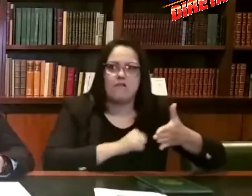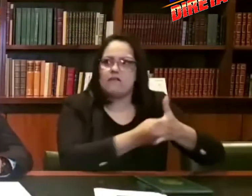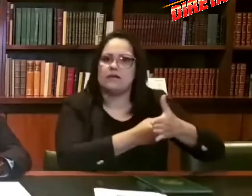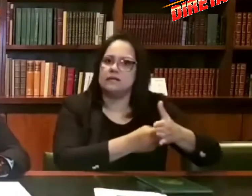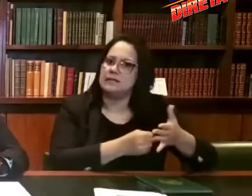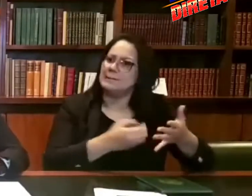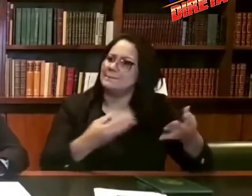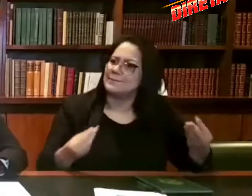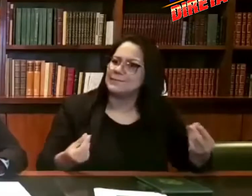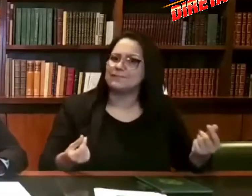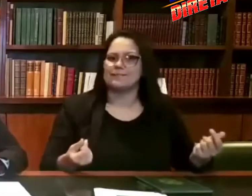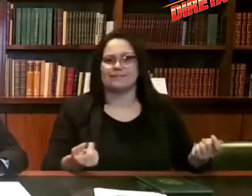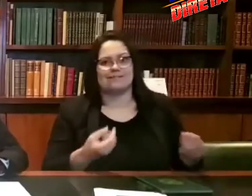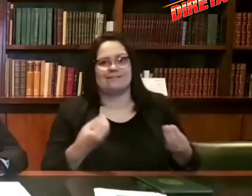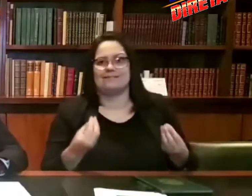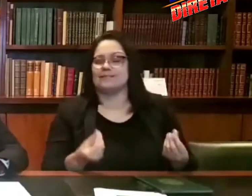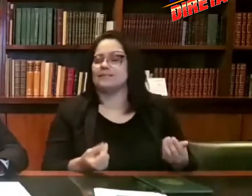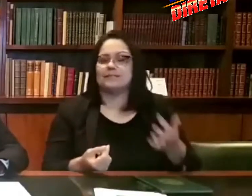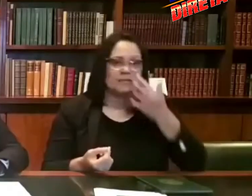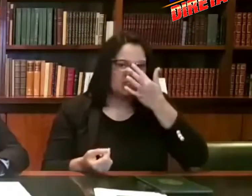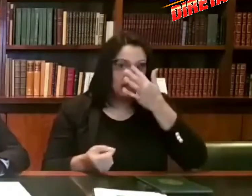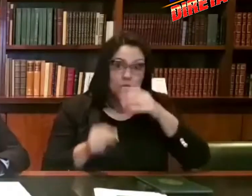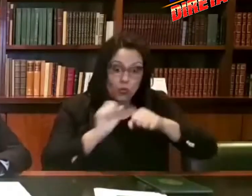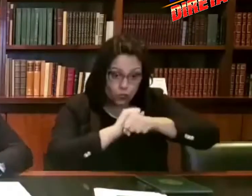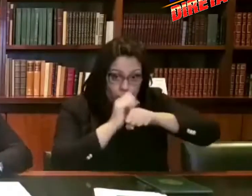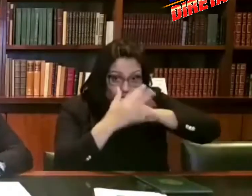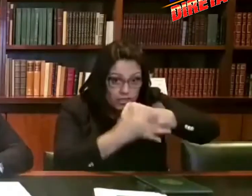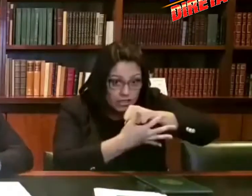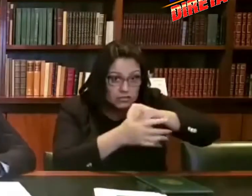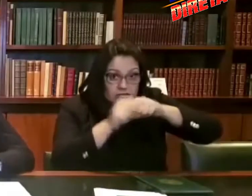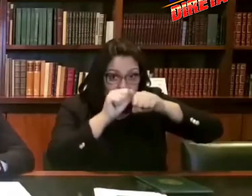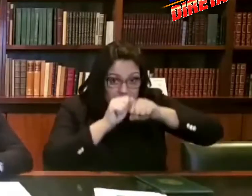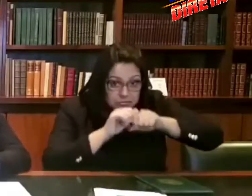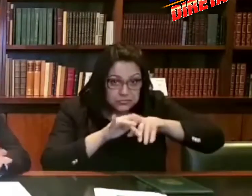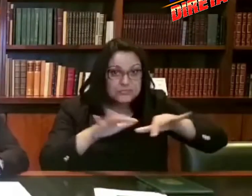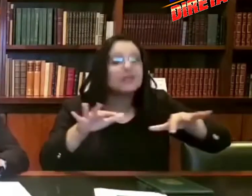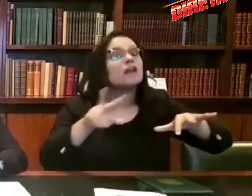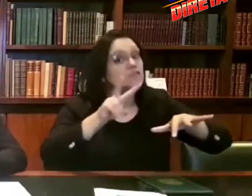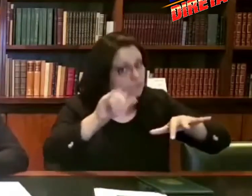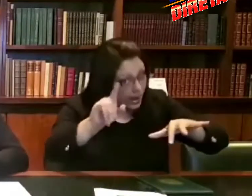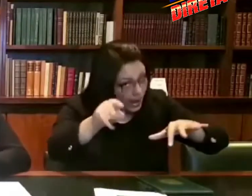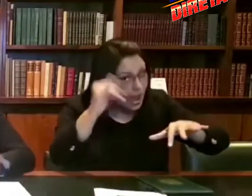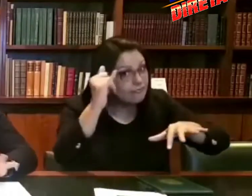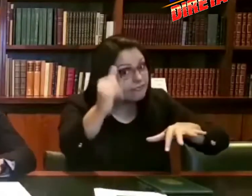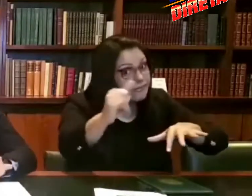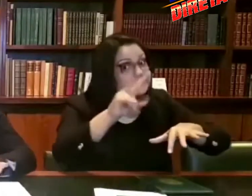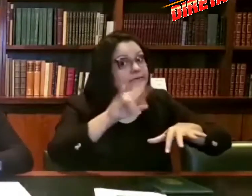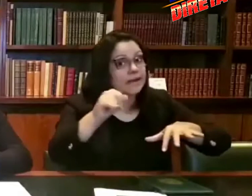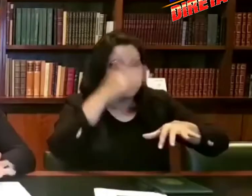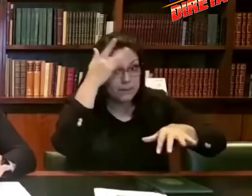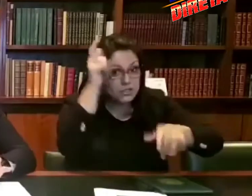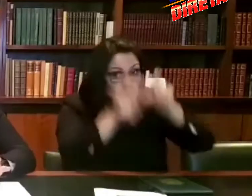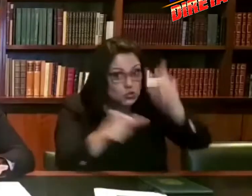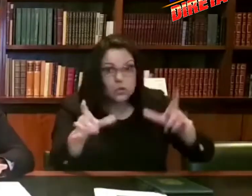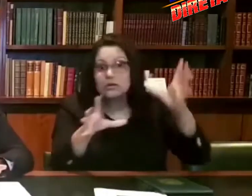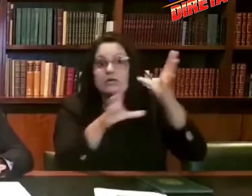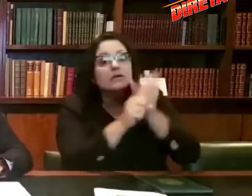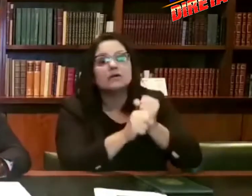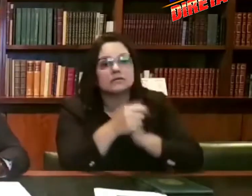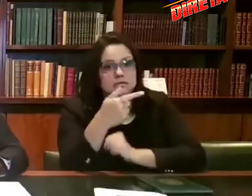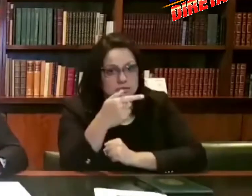expansão, conter por um tempo, que o vírus vai atingir no mínimo 70% da população. Isso é fato, isso ninguém